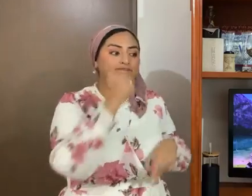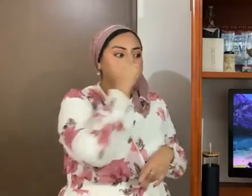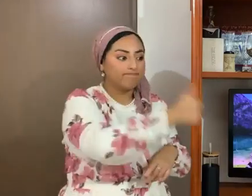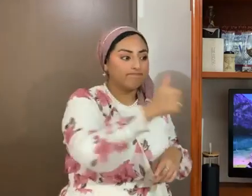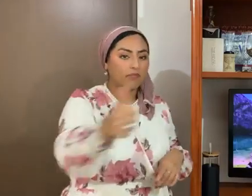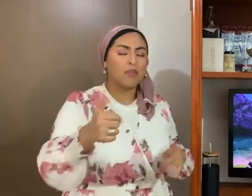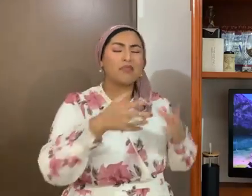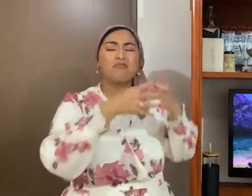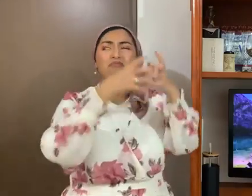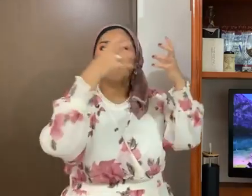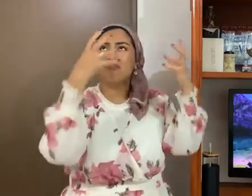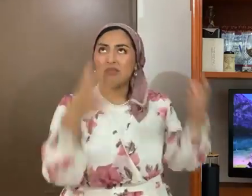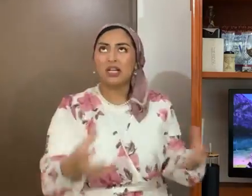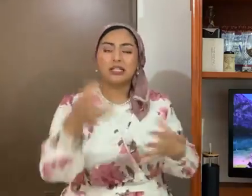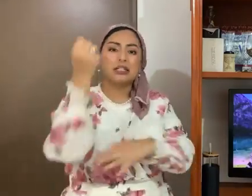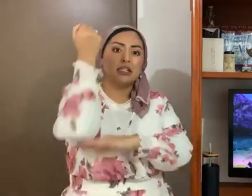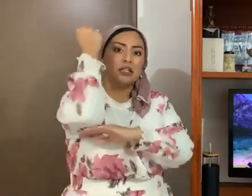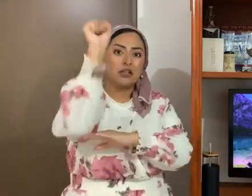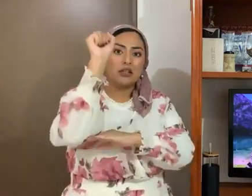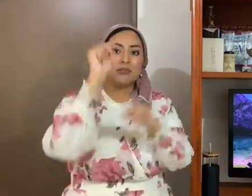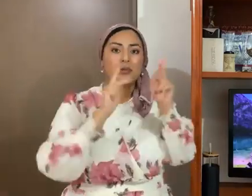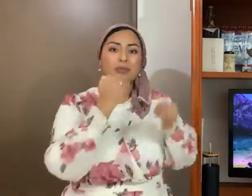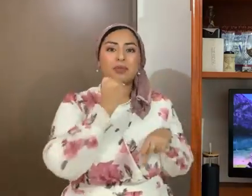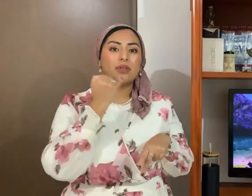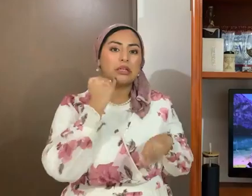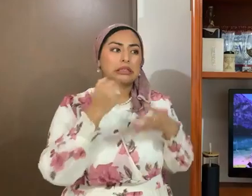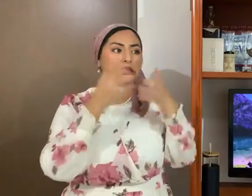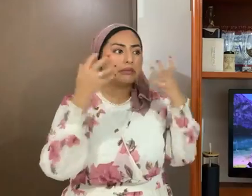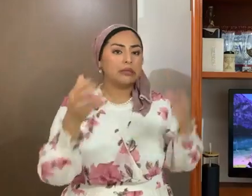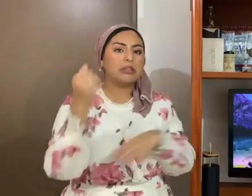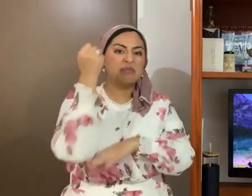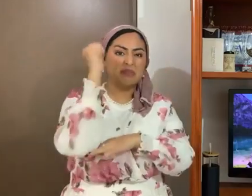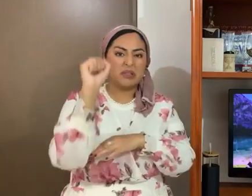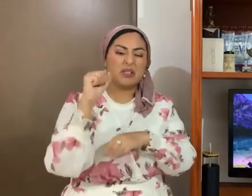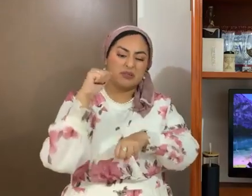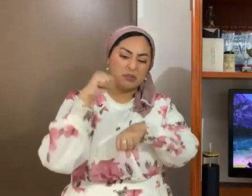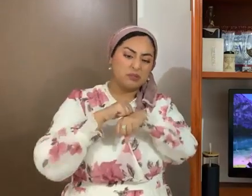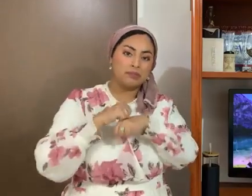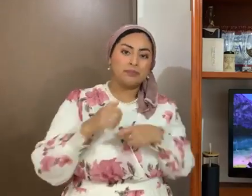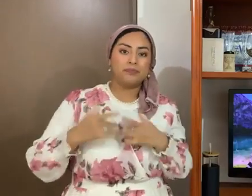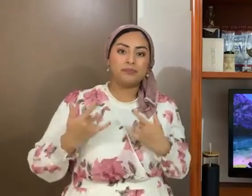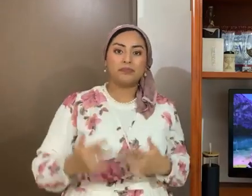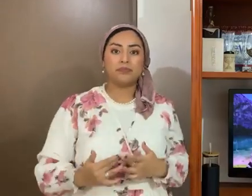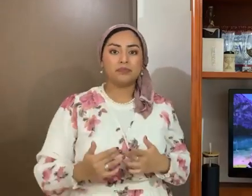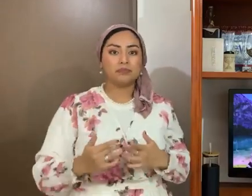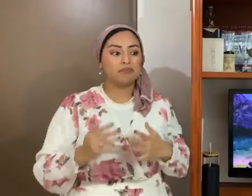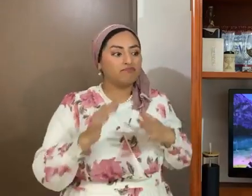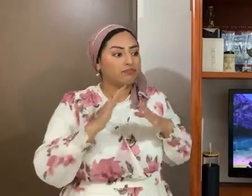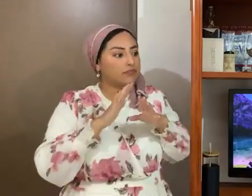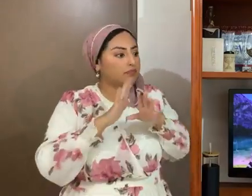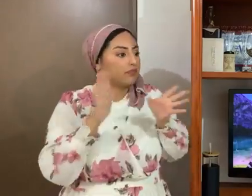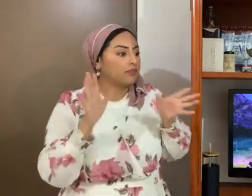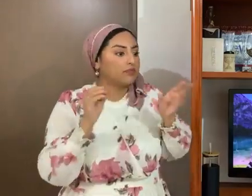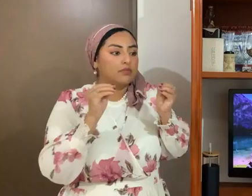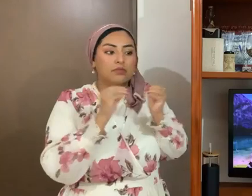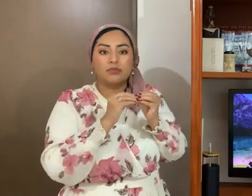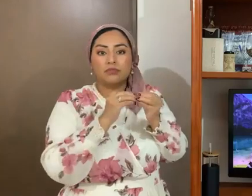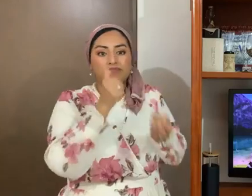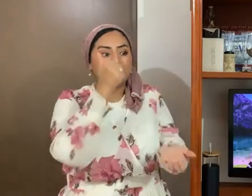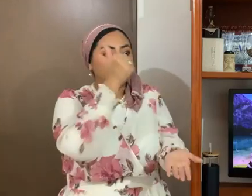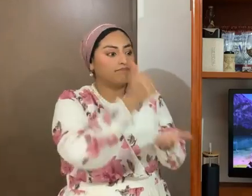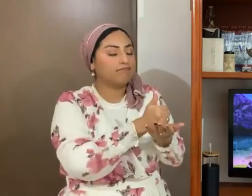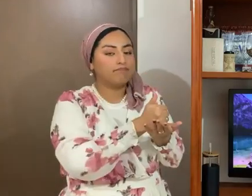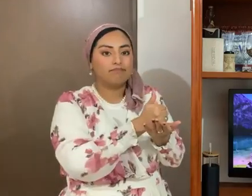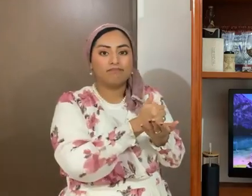es tan rebelde y tan necio, tan duro de corazón, que ya no había nada más que hacer por